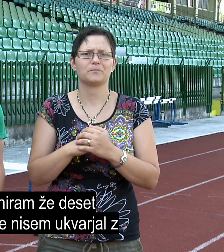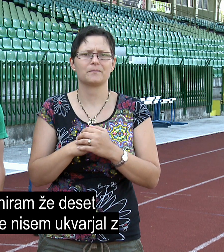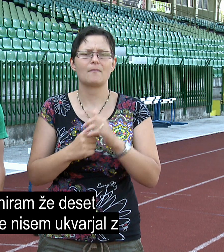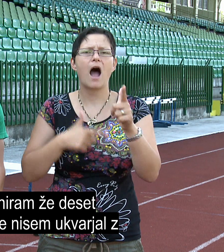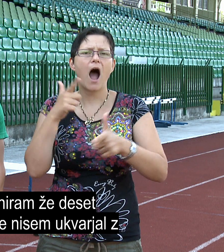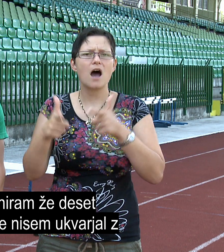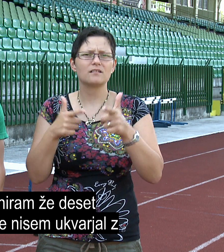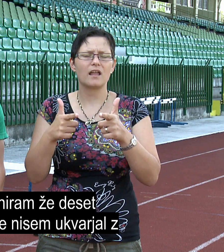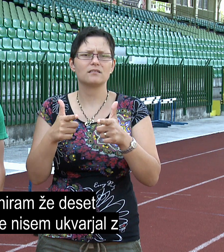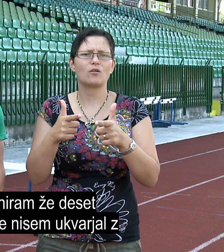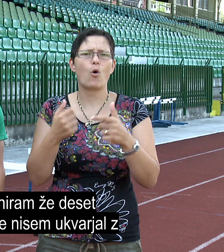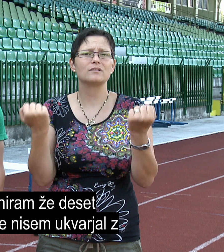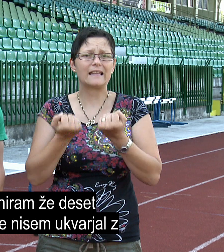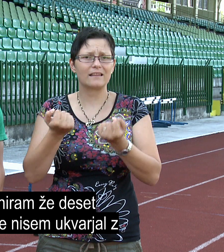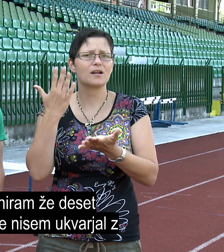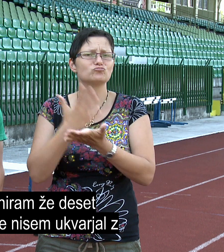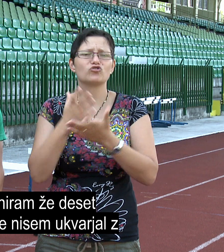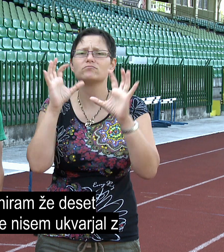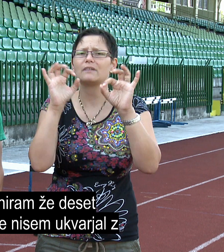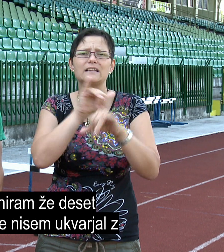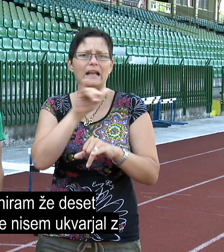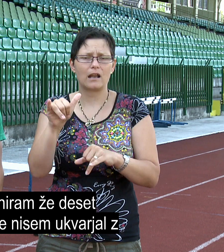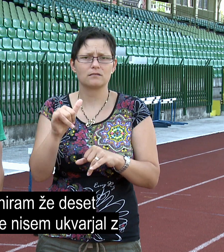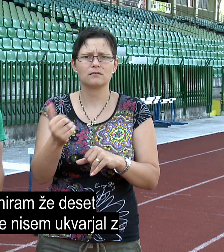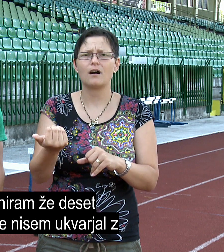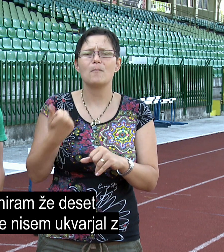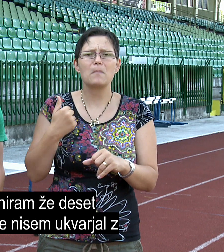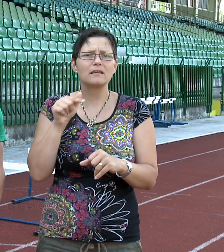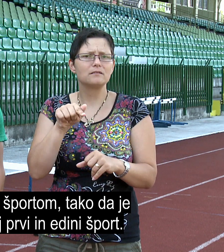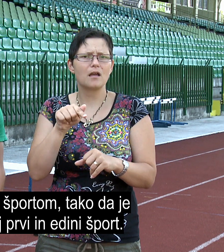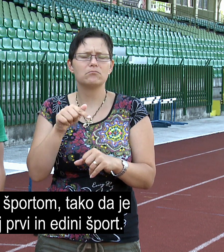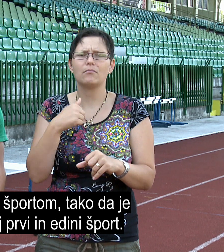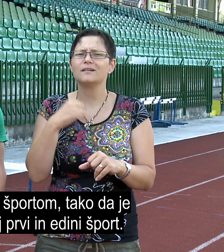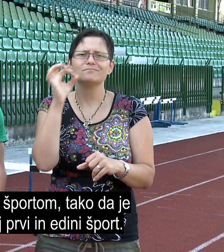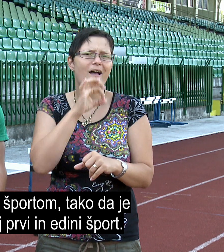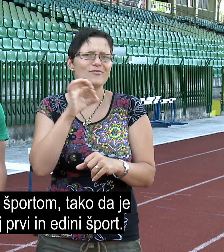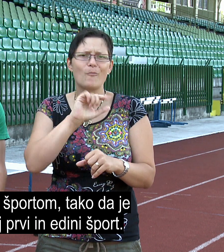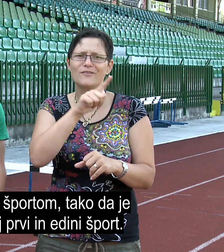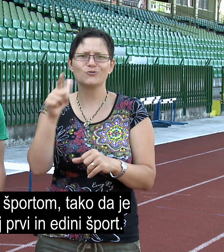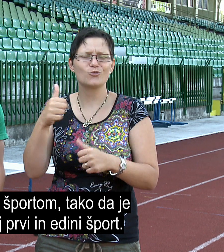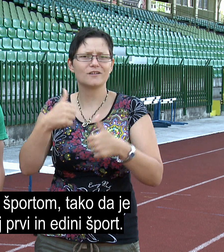Atletiko treniram že 10 let. Predtem se nisem ukvarjal z nobenim drugim športom,